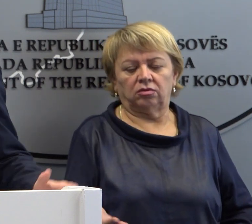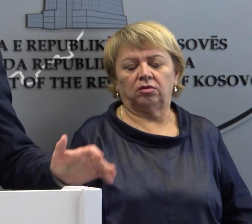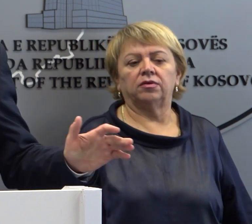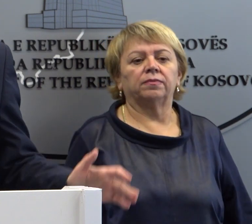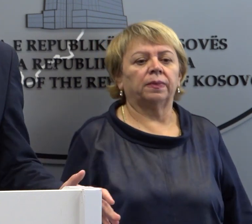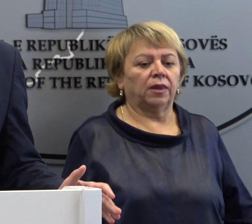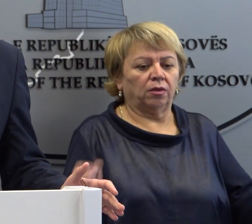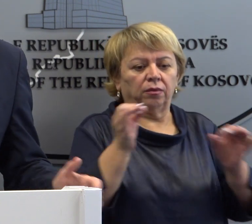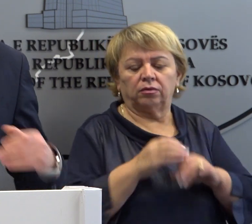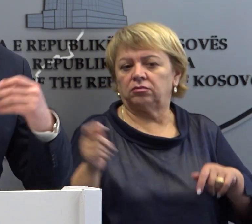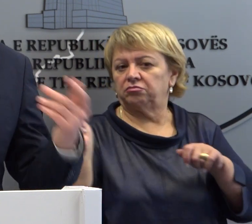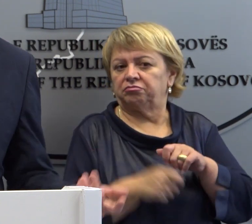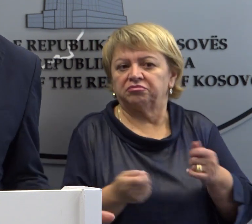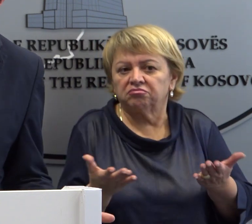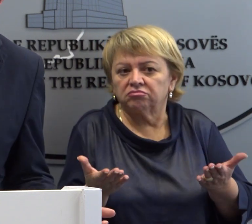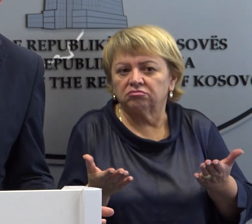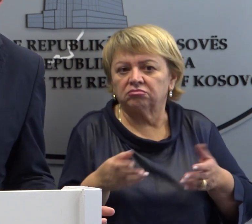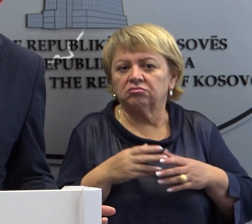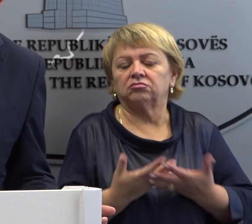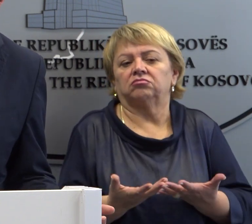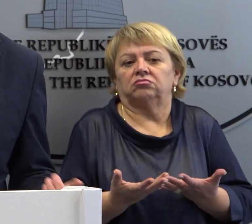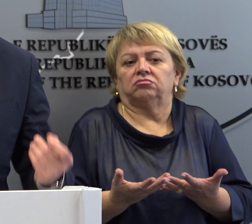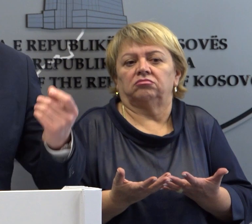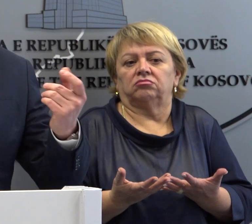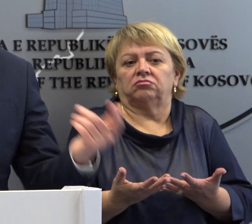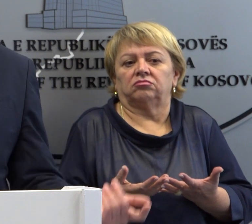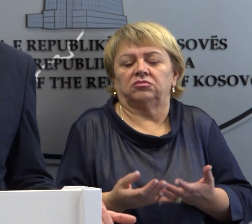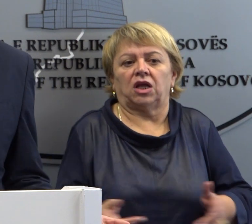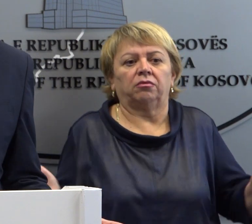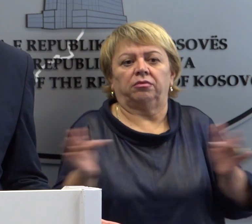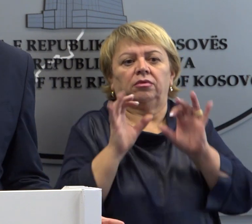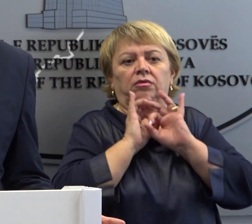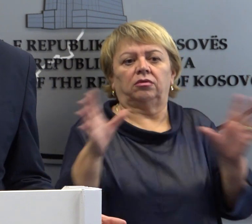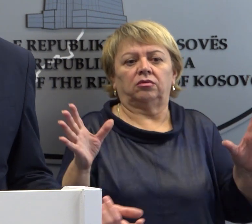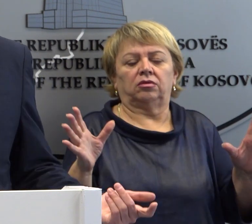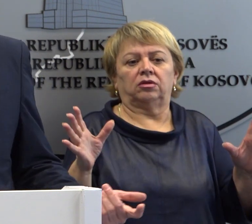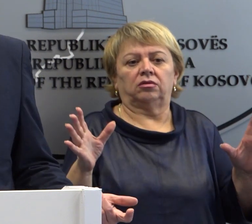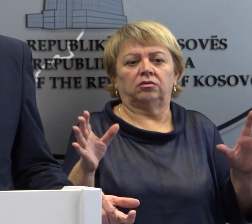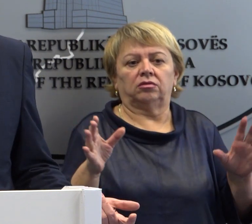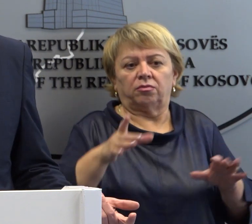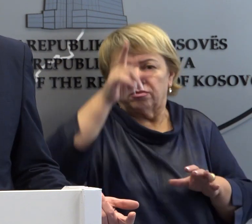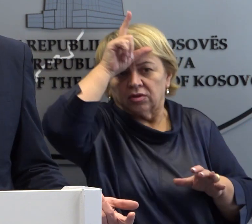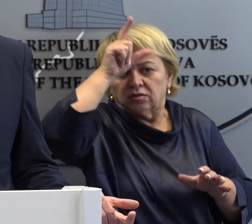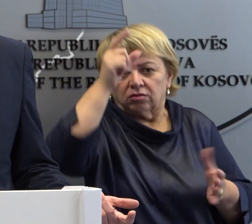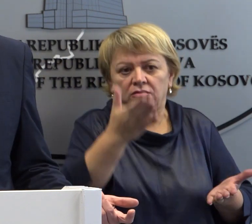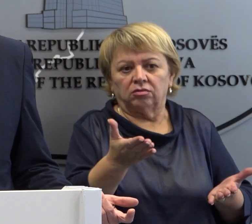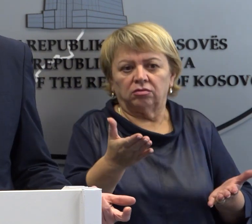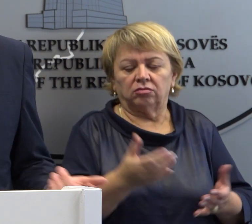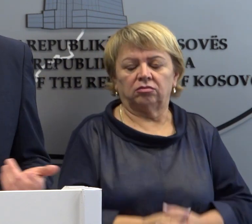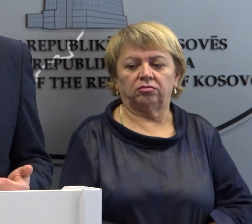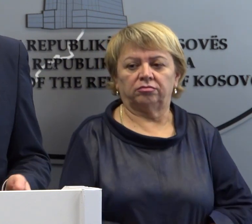Dhe asnjë dënim, asnjë gjykim, asnjë kritik ndaj Beogradit.